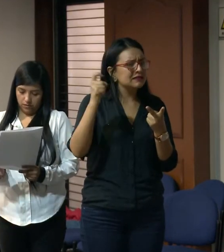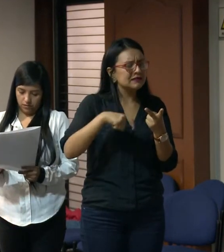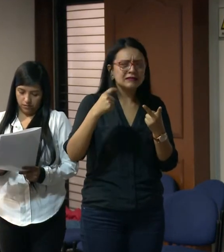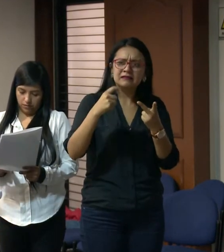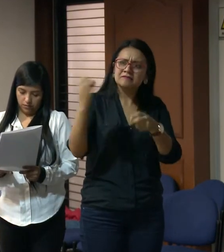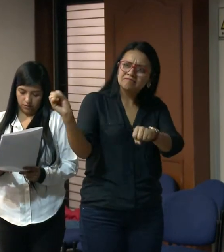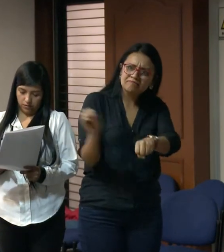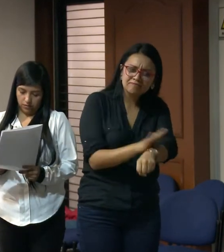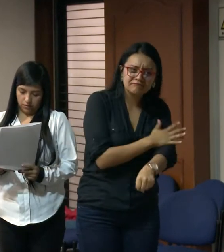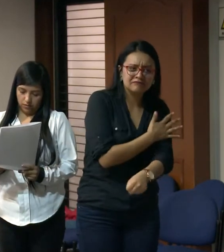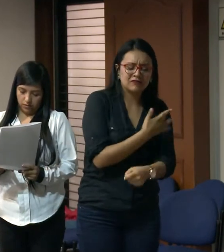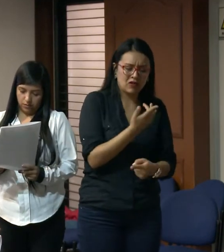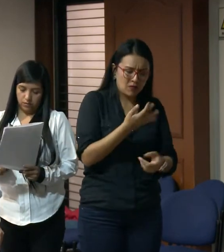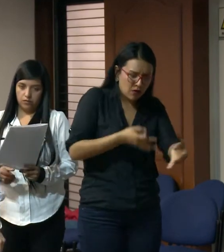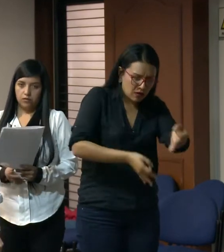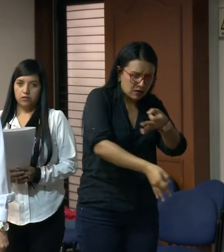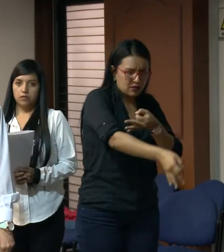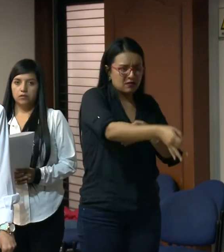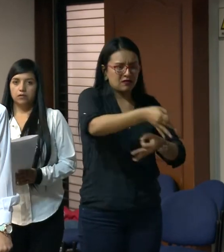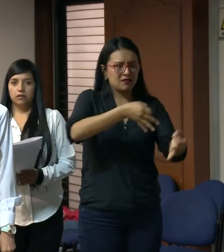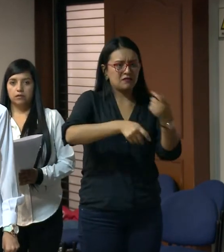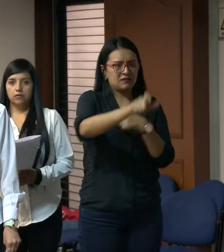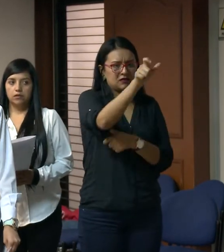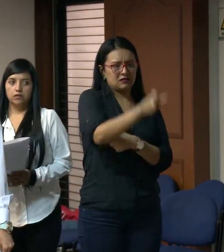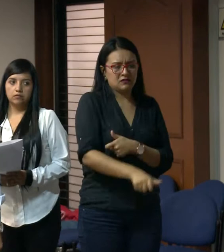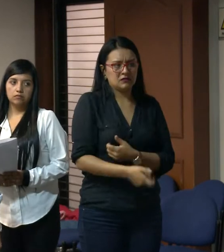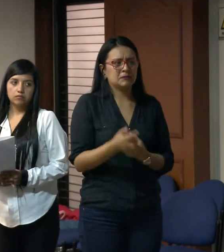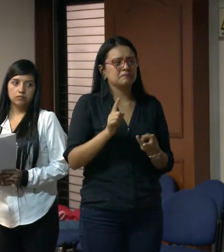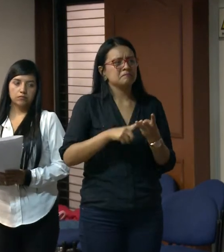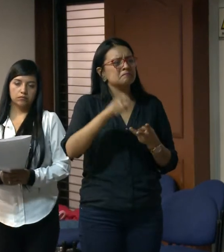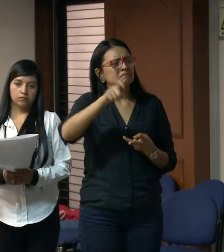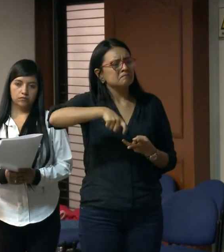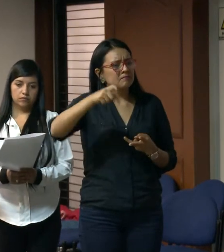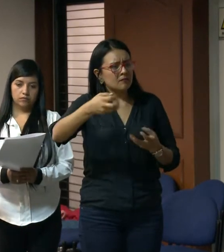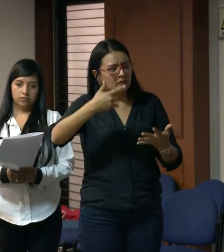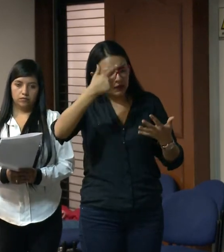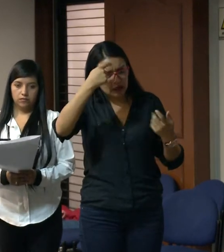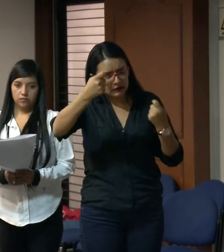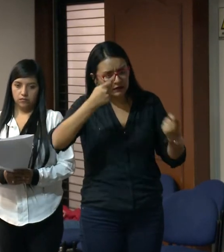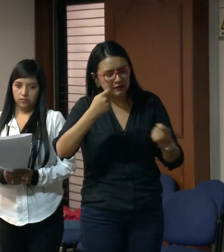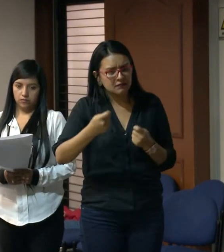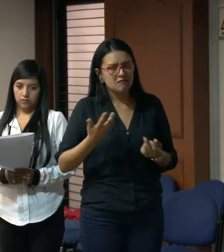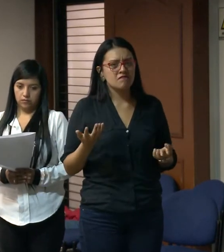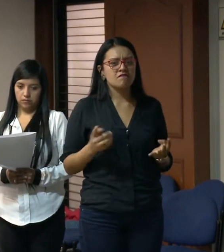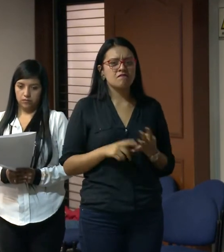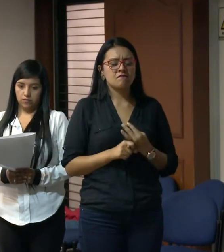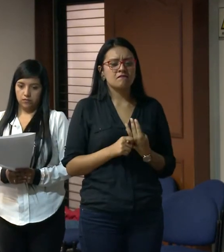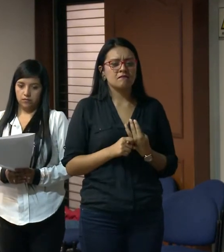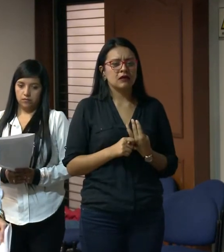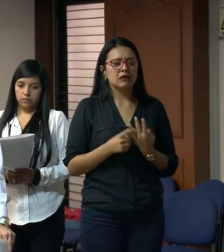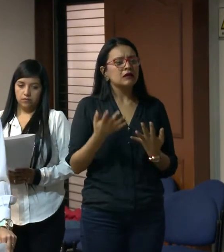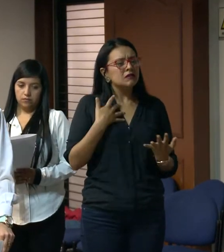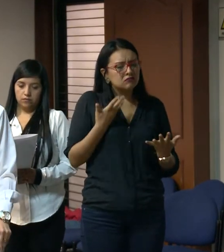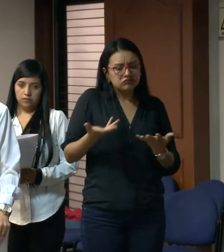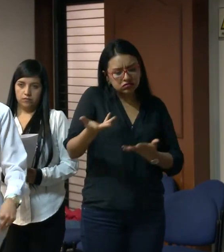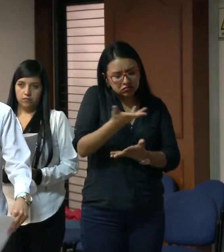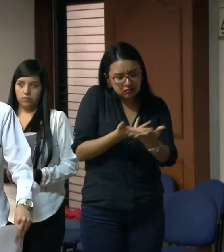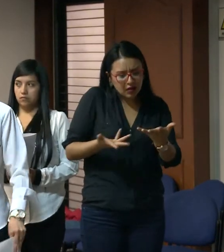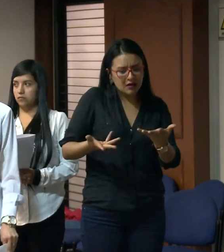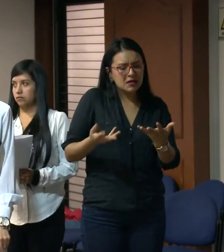nos sensibilicen, ponernos en el lugar de la otra persona. Necesitamos que nos den estrategias de